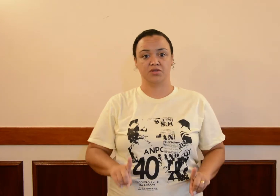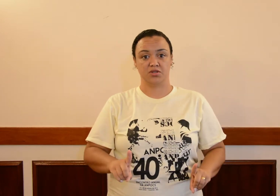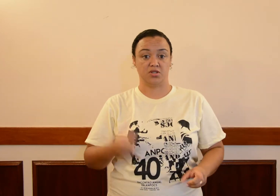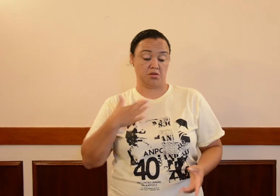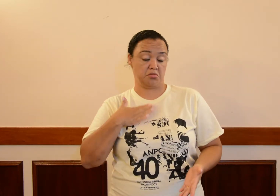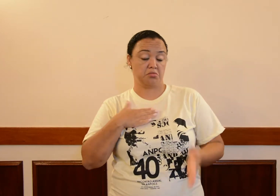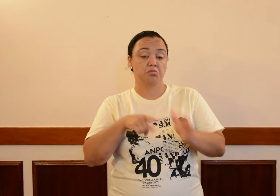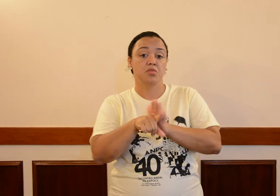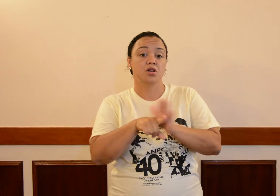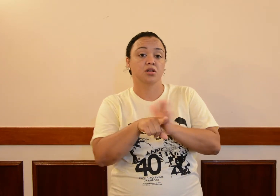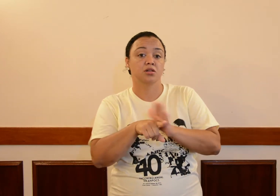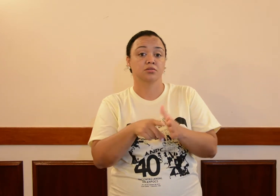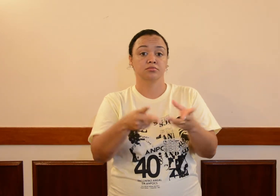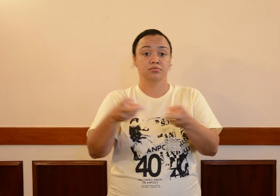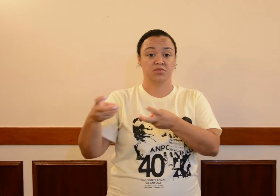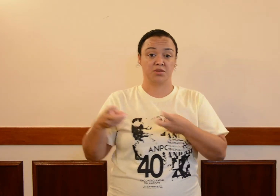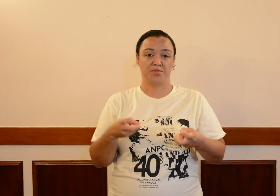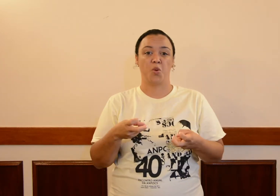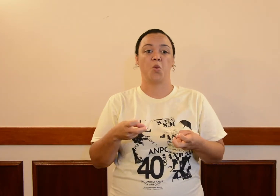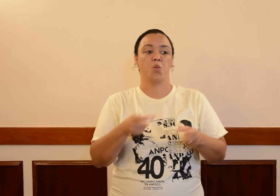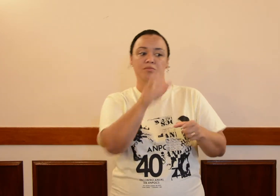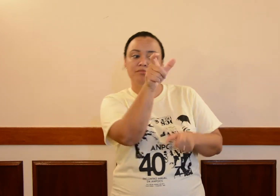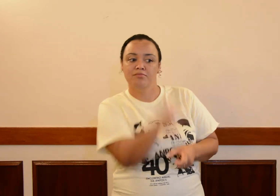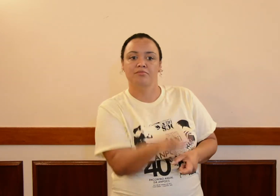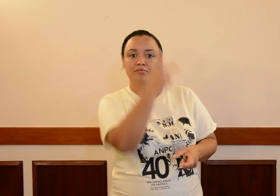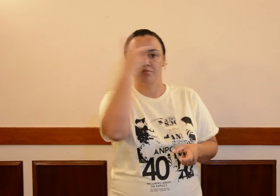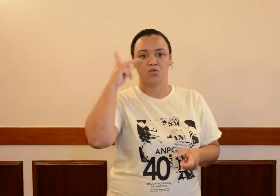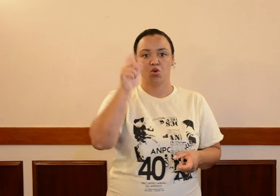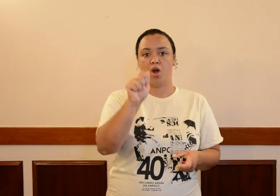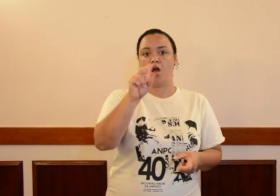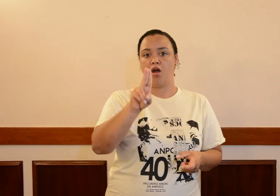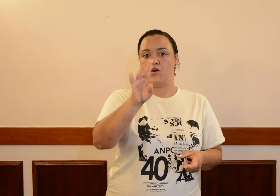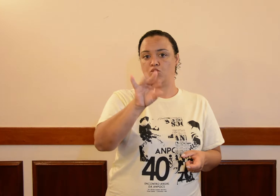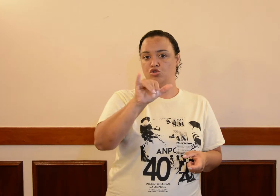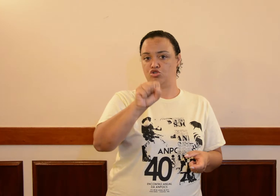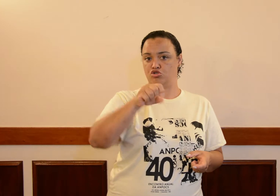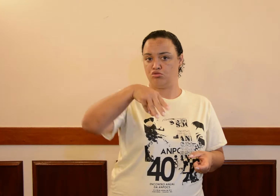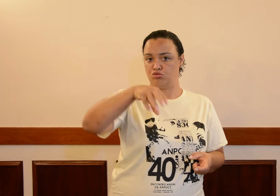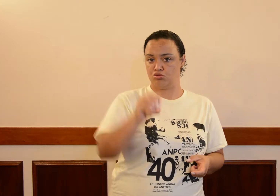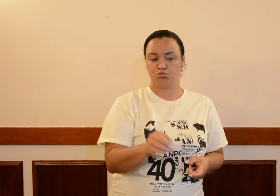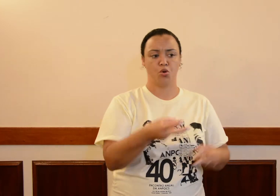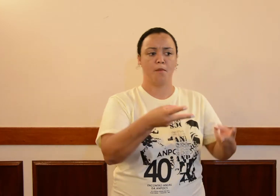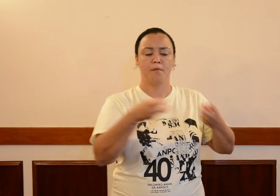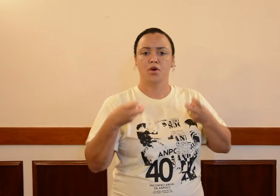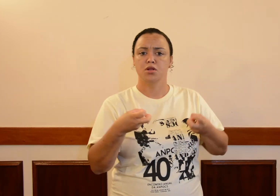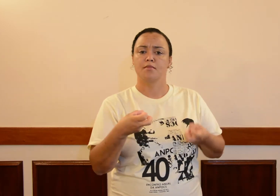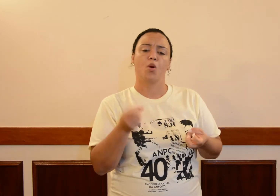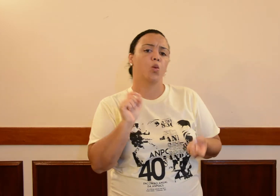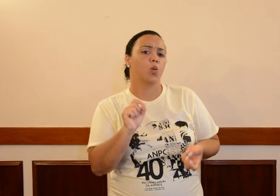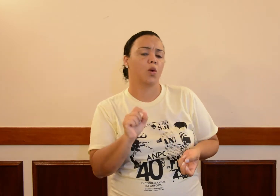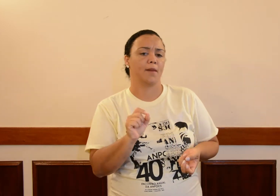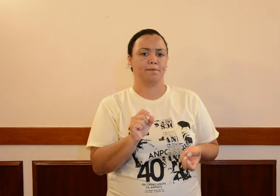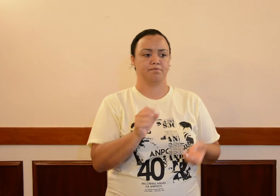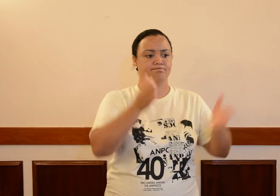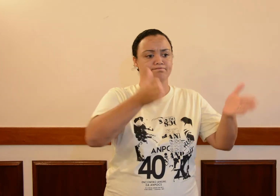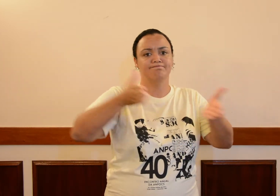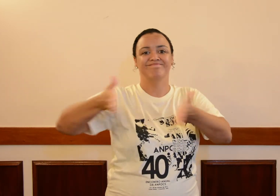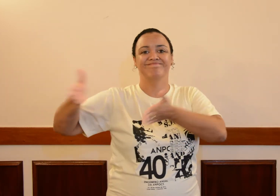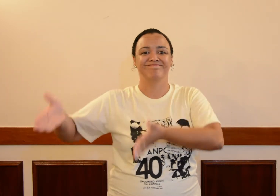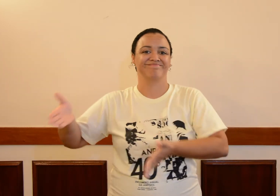pesquisa com autismo ao longo dessas políticas, desde o recrutamento, a seleção, a capacitação, até a sua